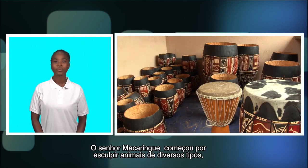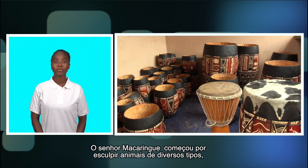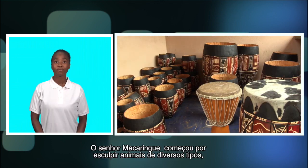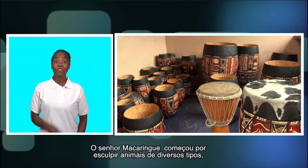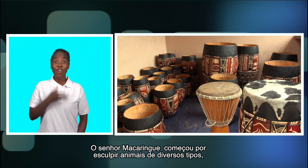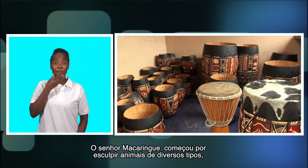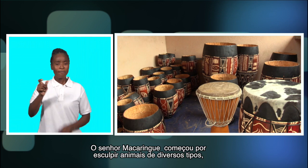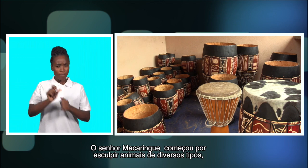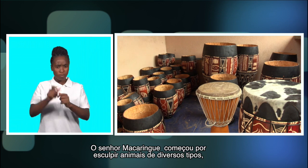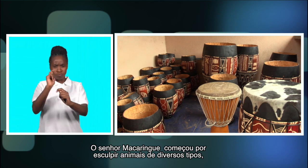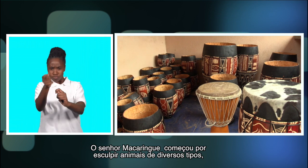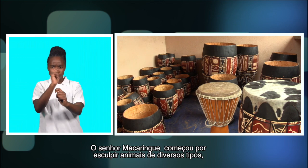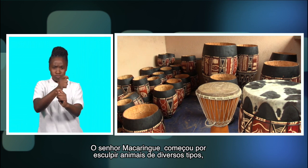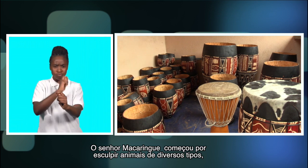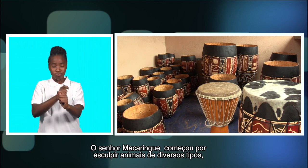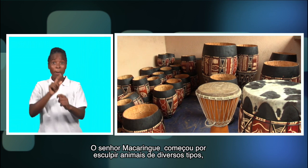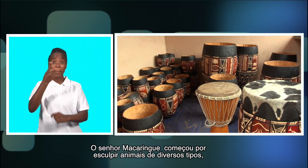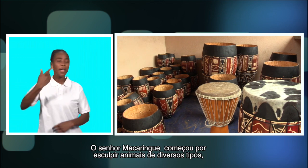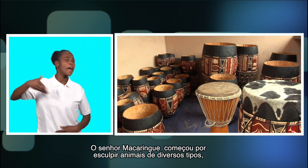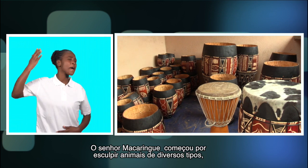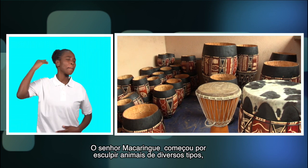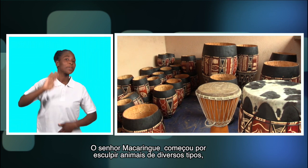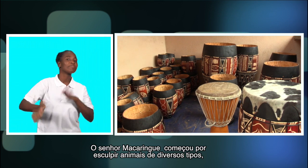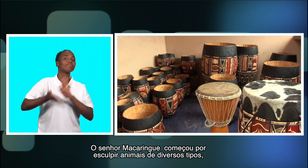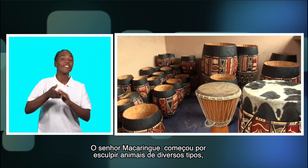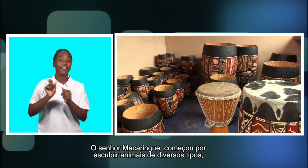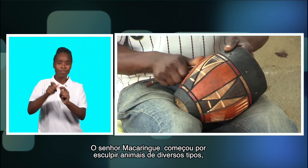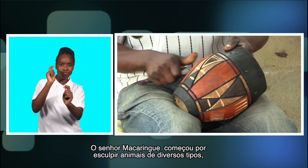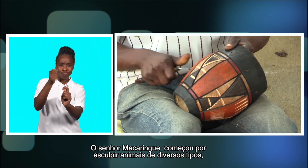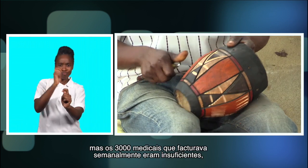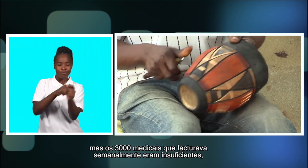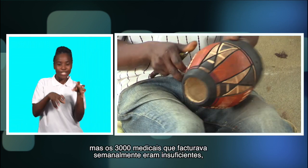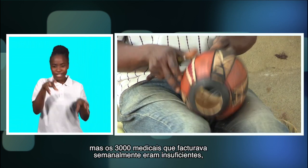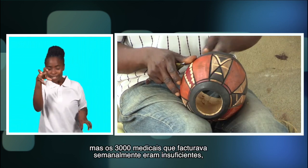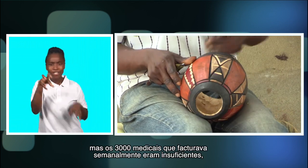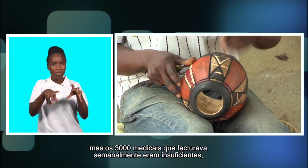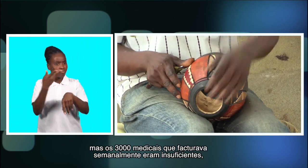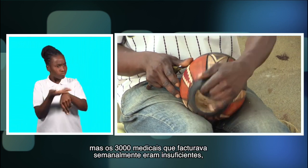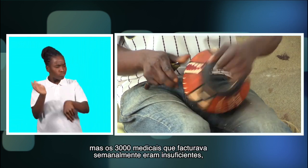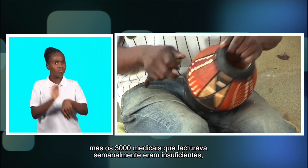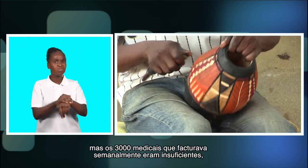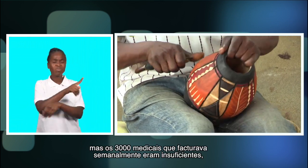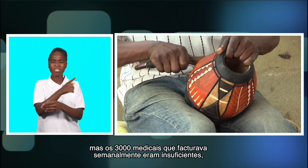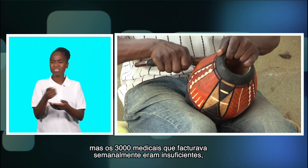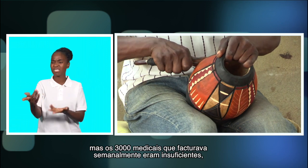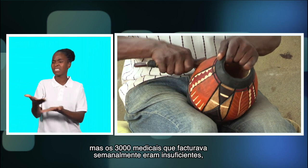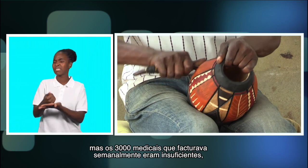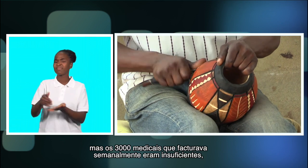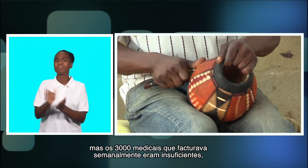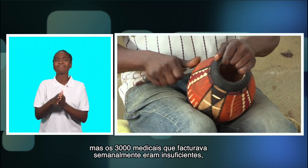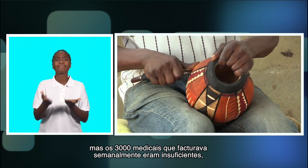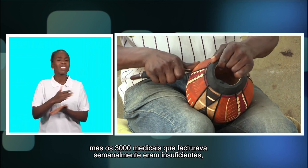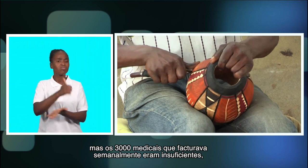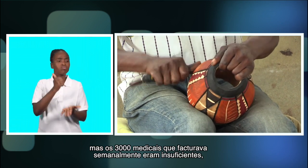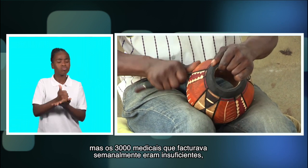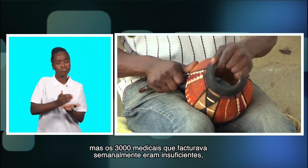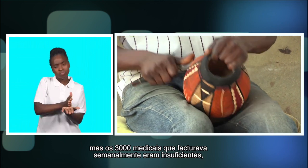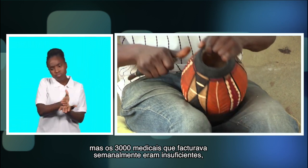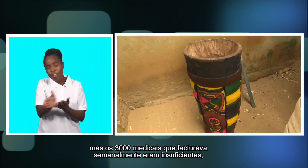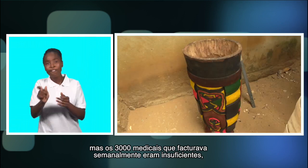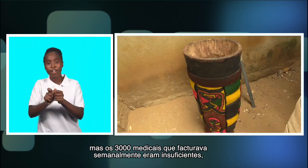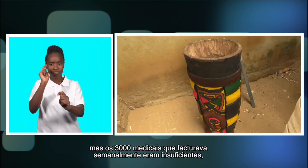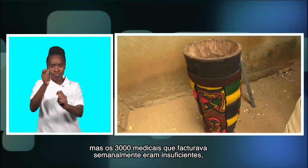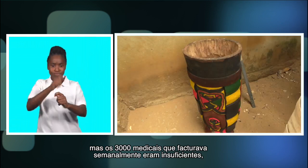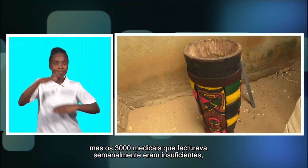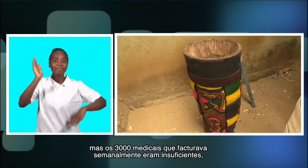O senhor Macaringue começou primeiro por escupir animais de diversos tipos. Mas, os três magneticais semanais